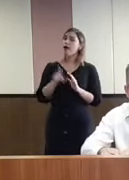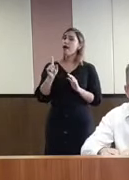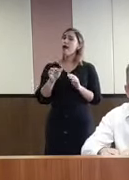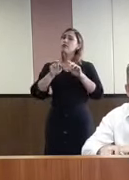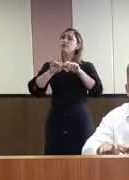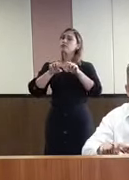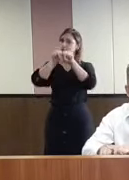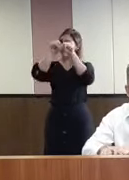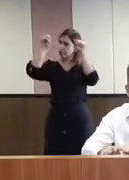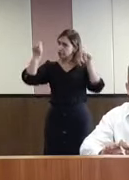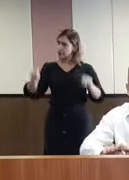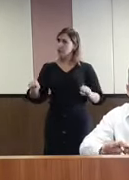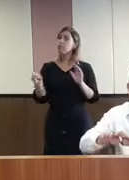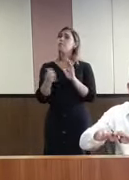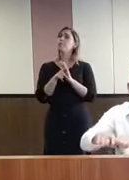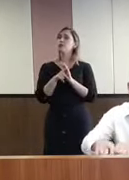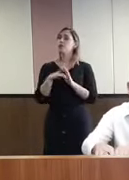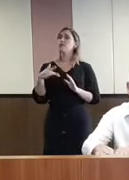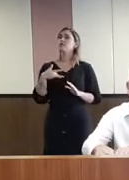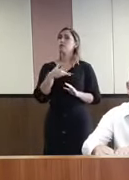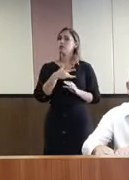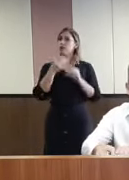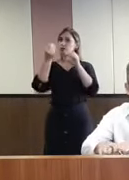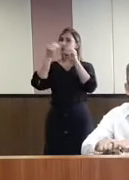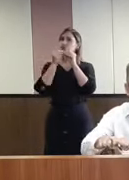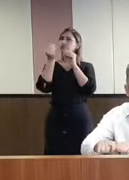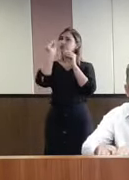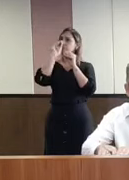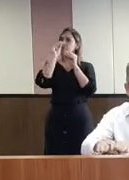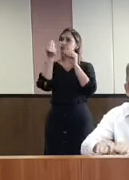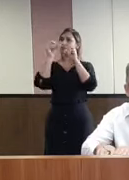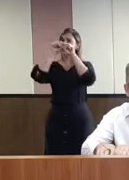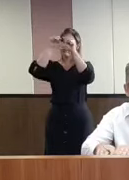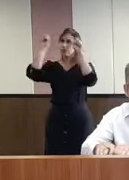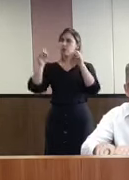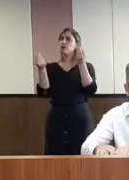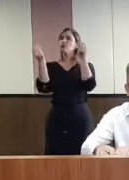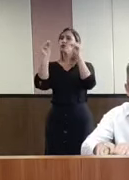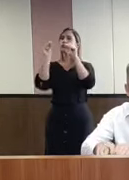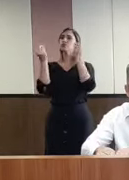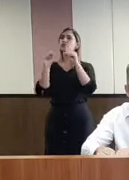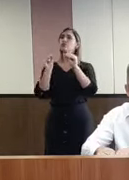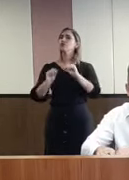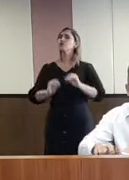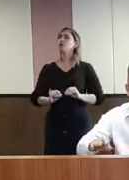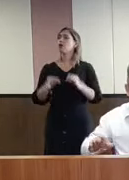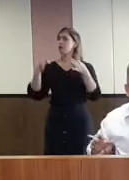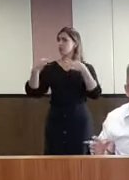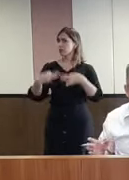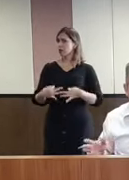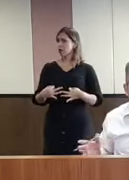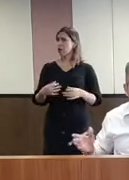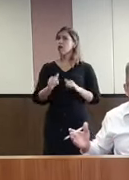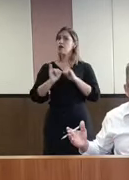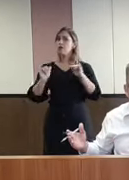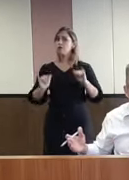sistema padronizado, colocar lá as informações. Se todos cumprirem a sua obrigação, as